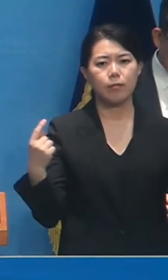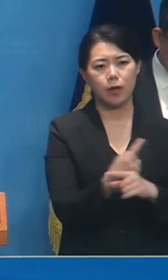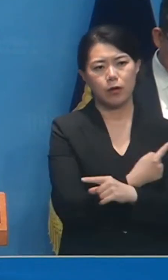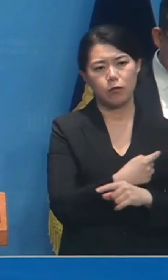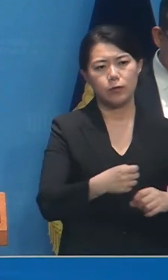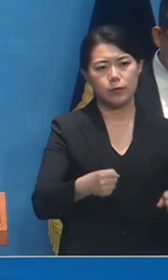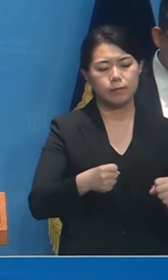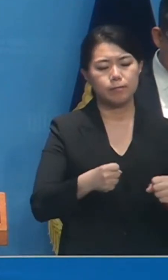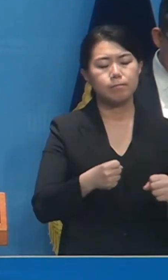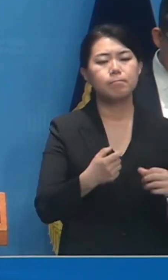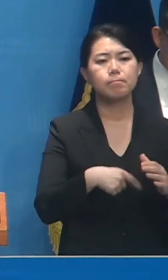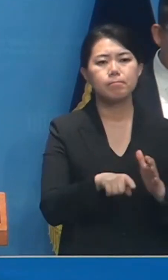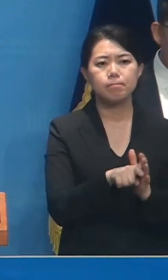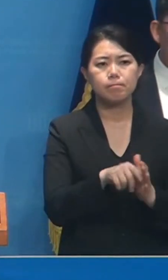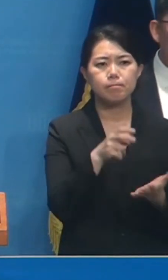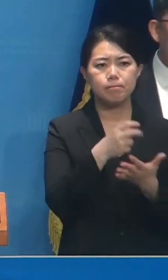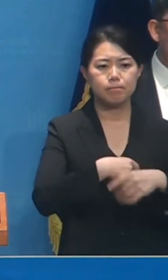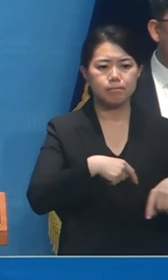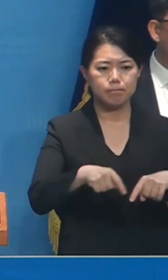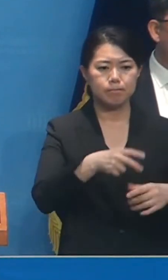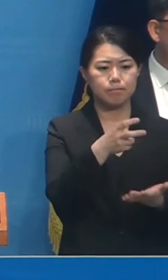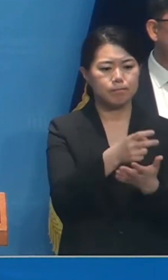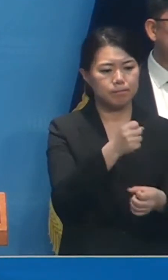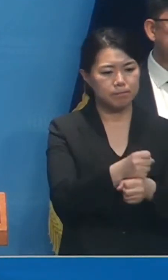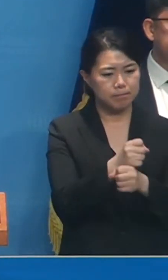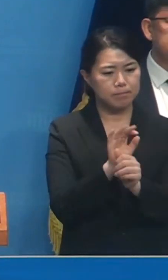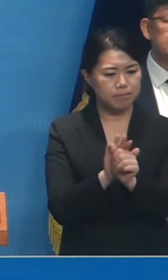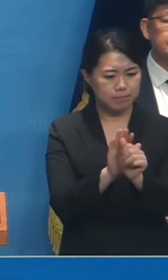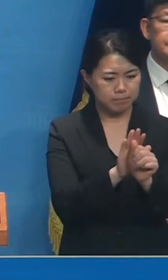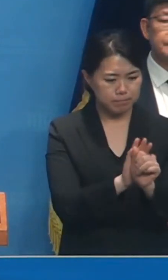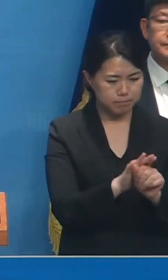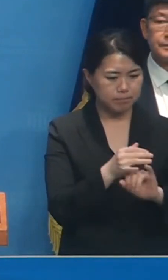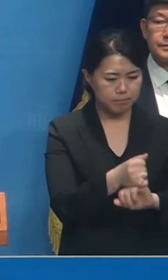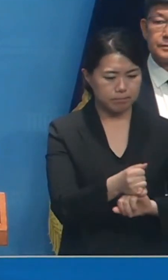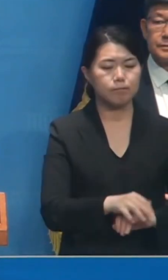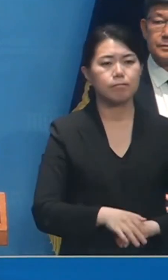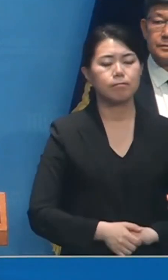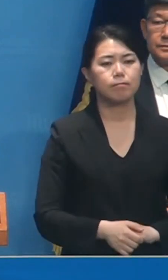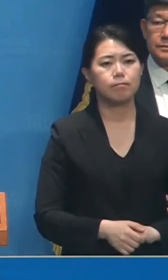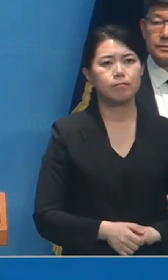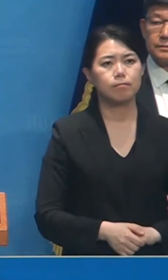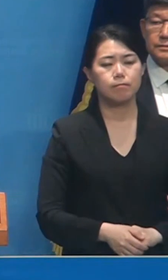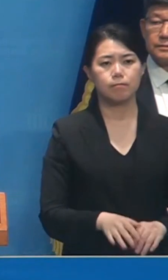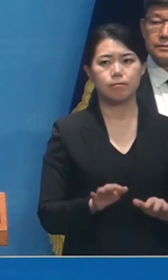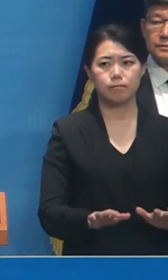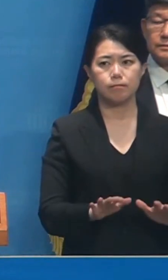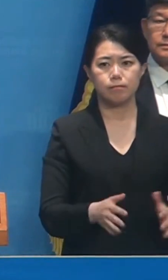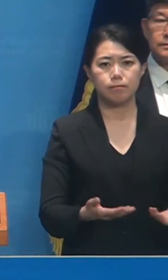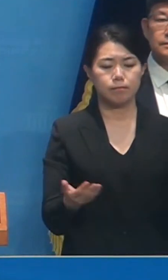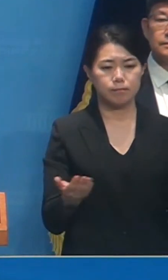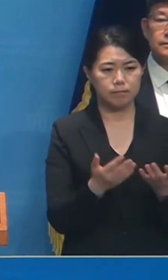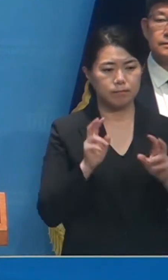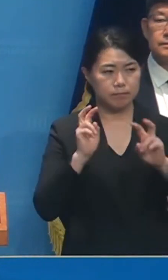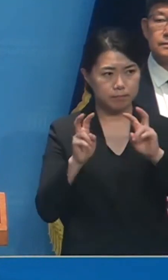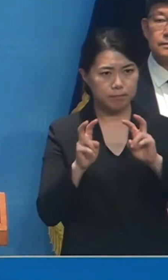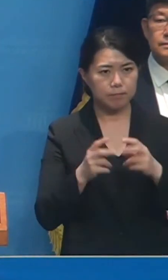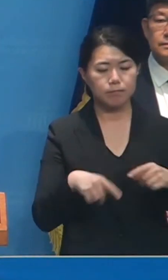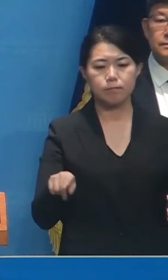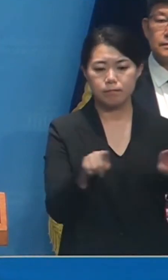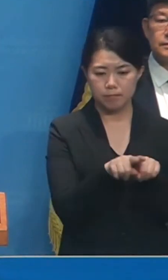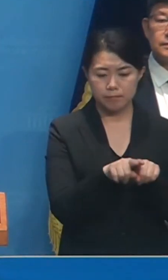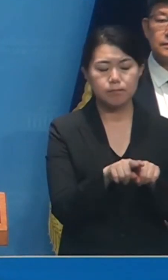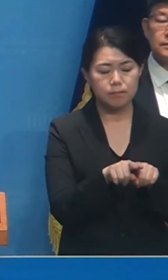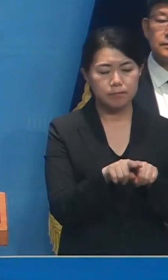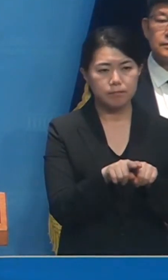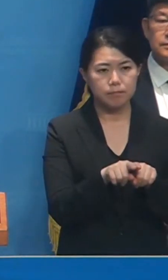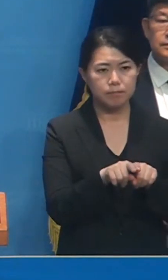힘이 될 수 있도록 정책적, 입법적 지원을 안겠다는 말씀을 드립니다. 오늘 모사가 함께